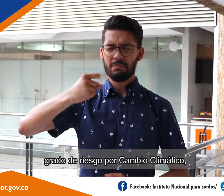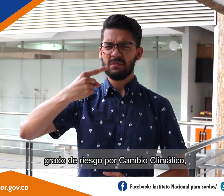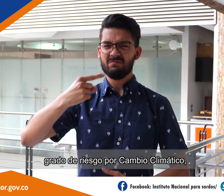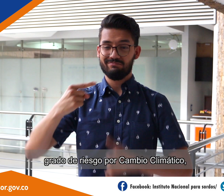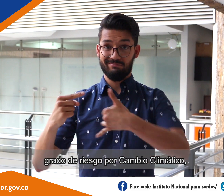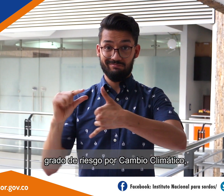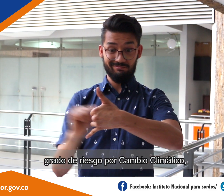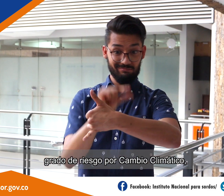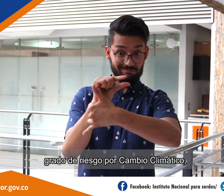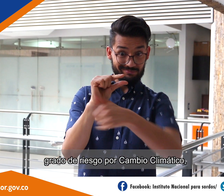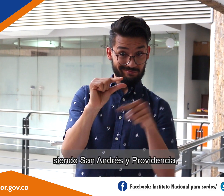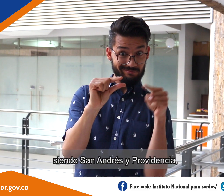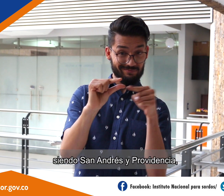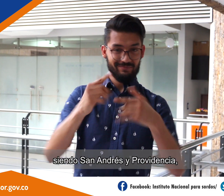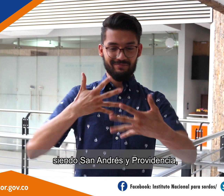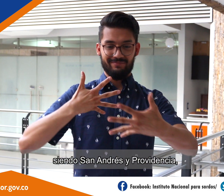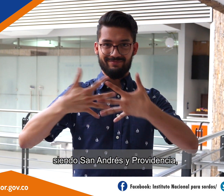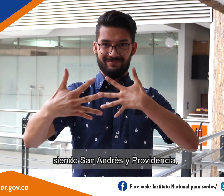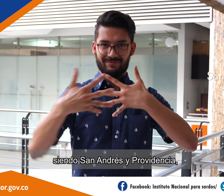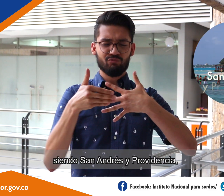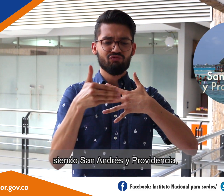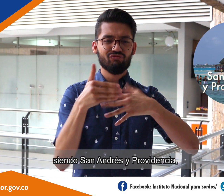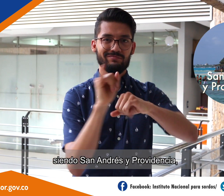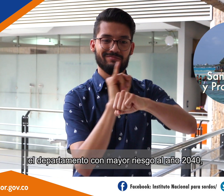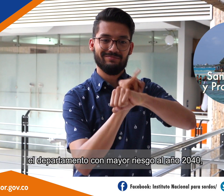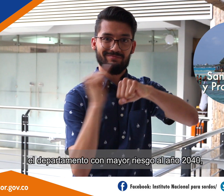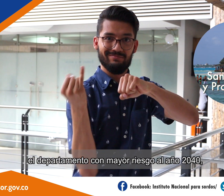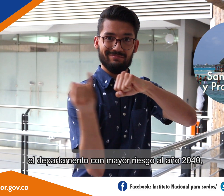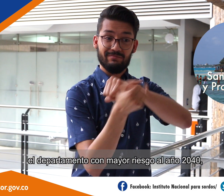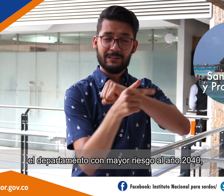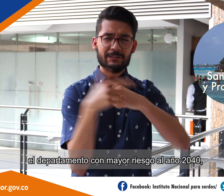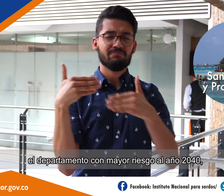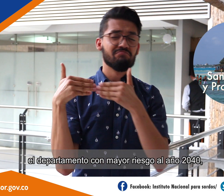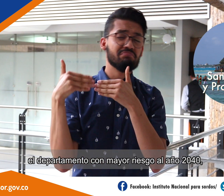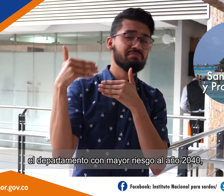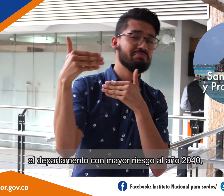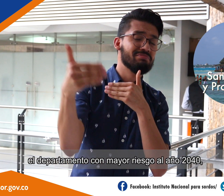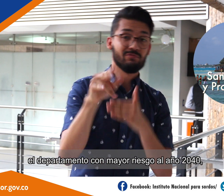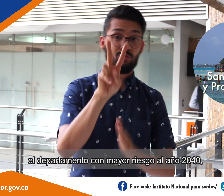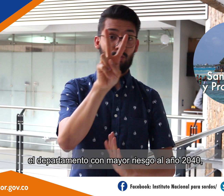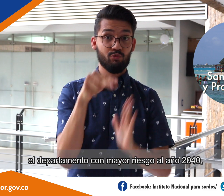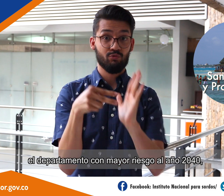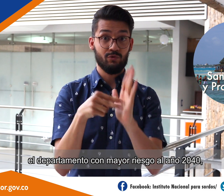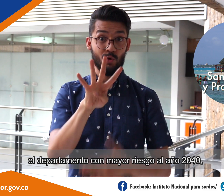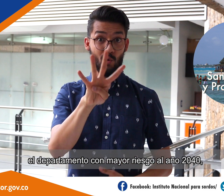riesgo por cambio climático, siendo San Andrés y Providencia el Departamento con Mayor Riesgo al año 2040,